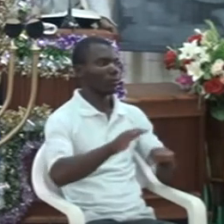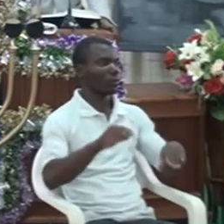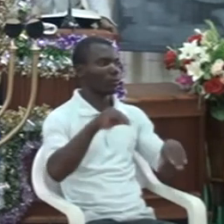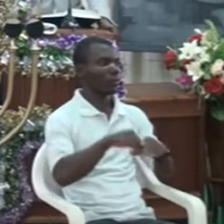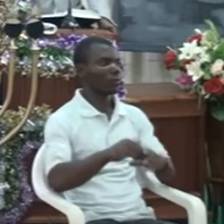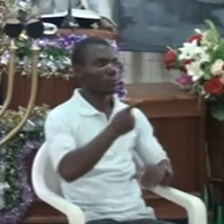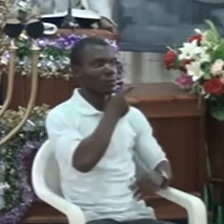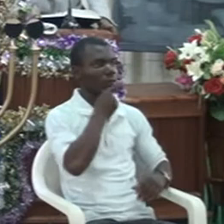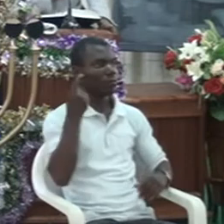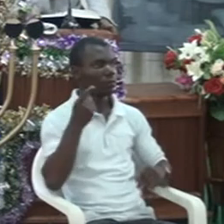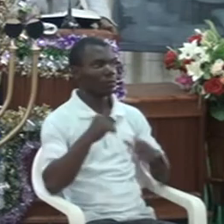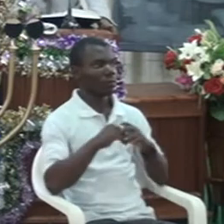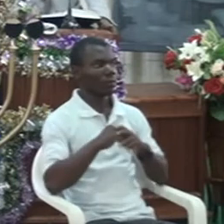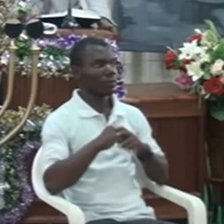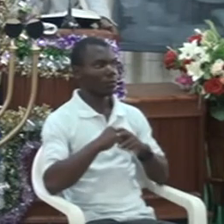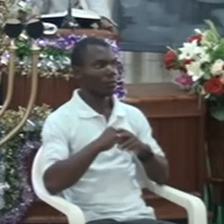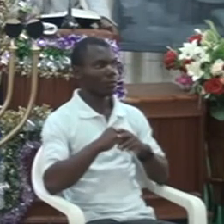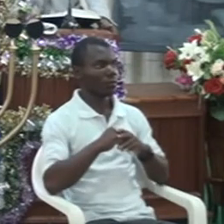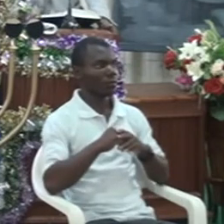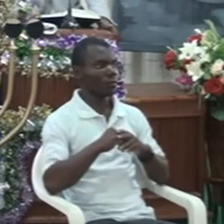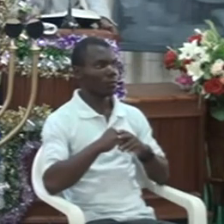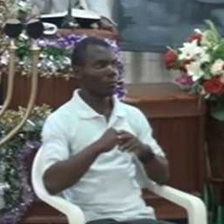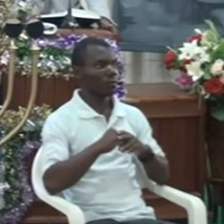nous devons marcher dans le désert